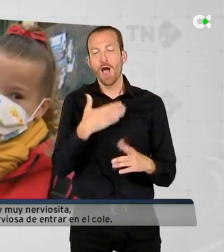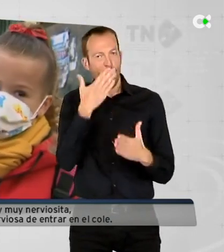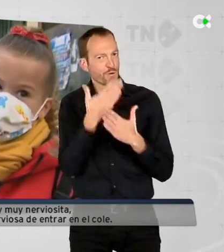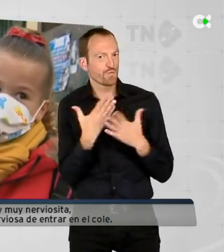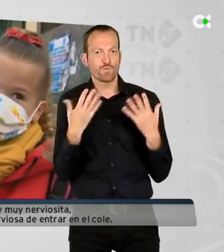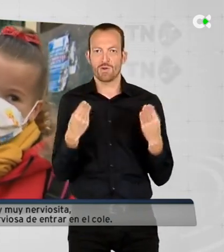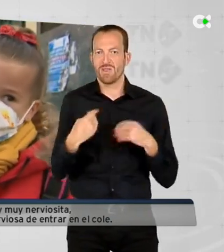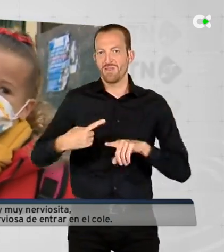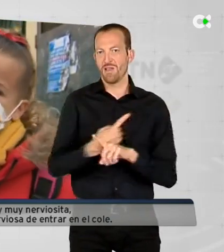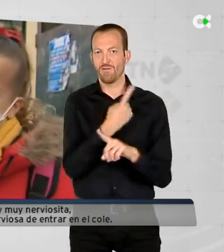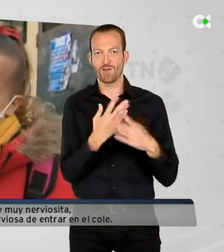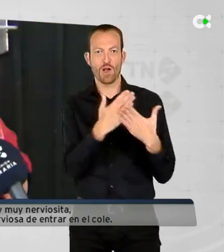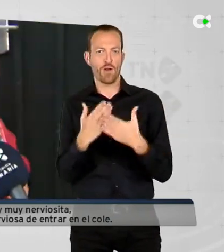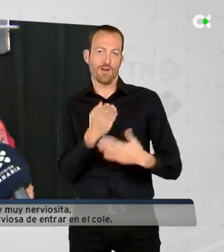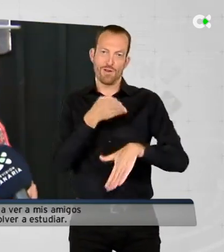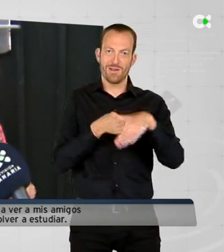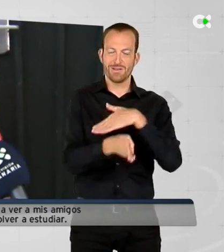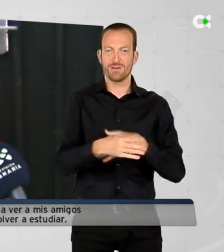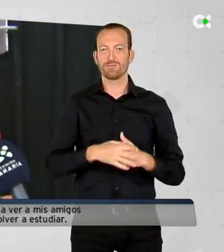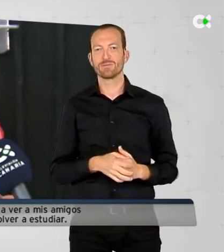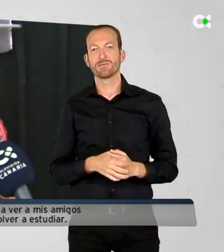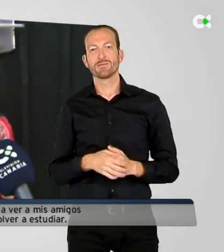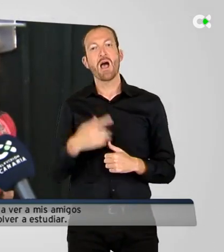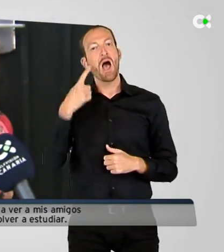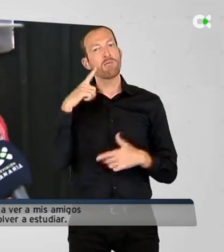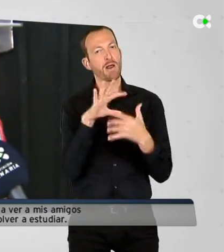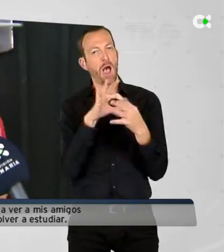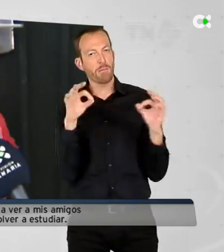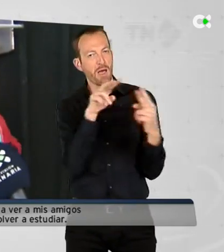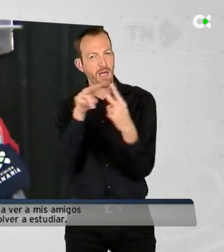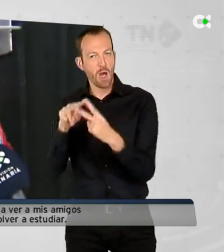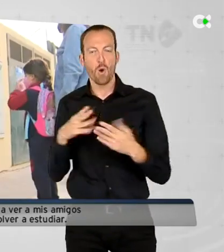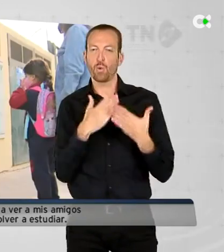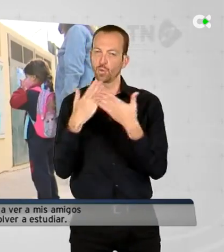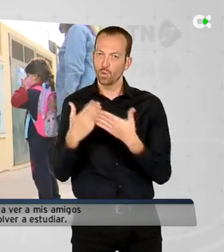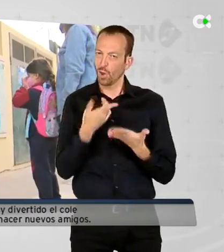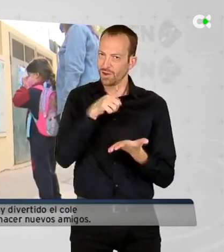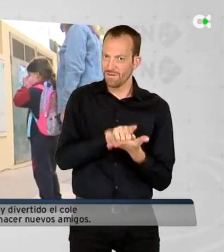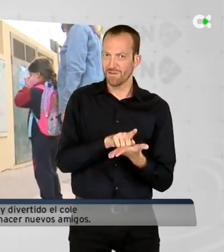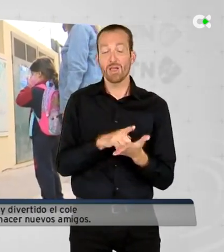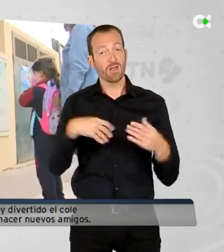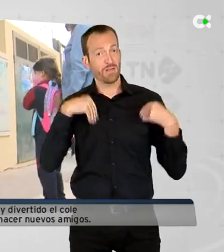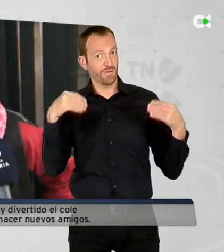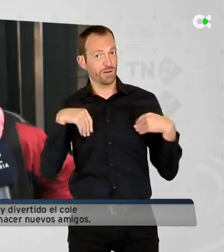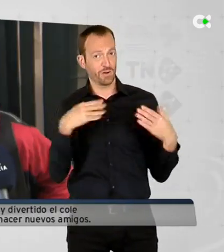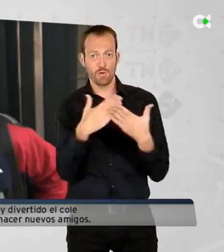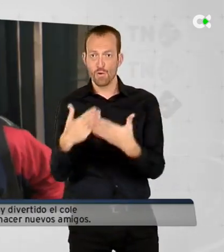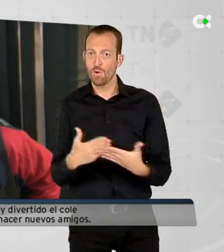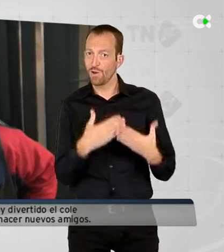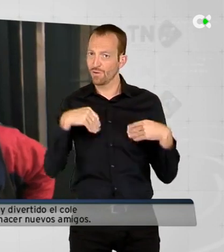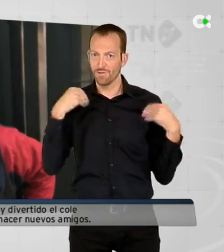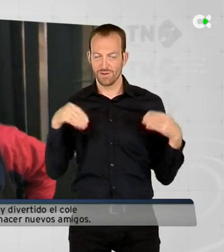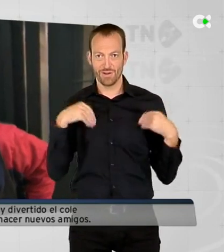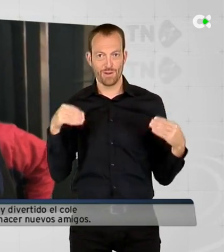nerviosa de entrar al cole. Para ver a mis amigos, volver a estudiar. Es muy divertido el cole